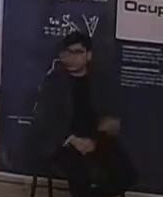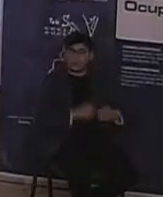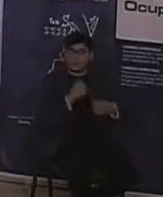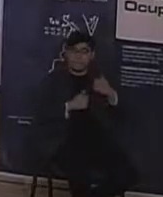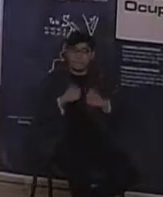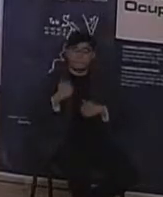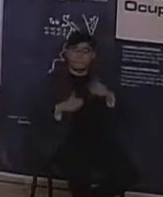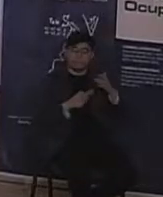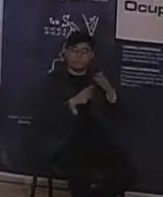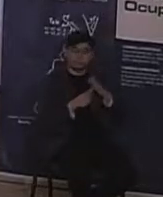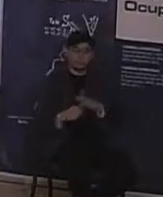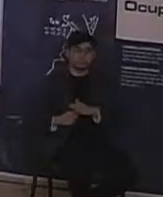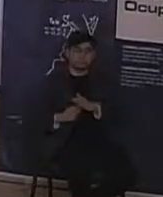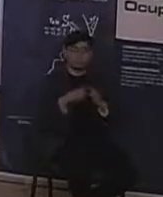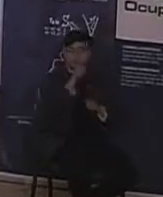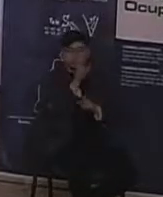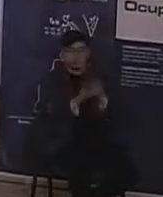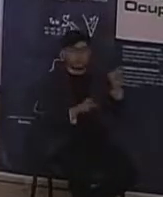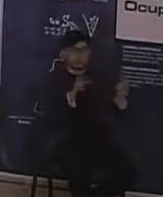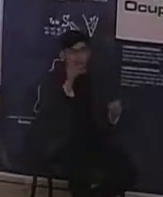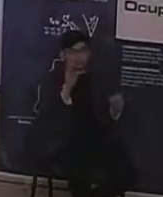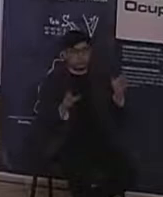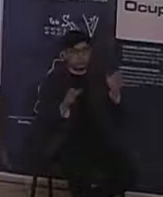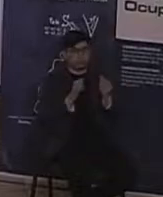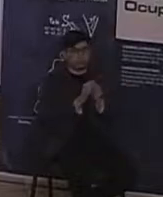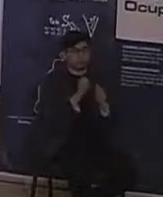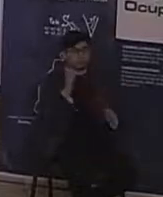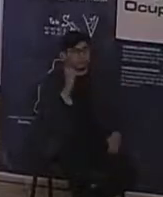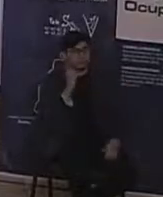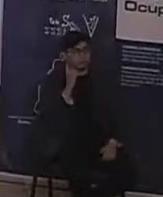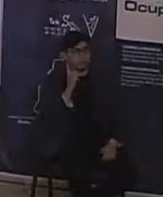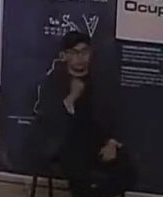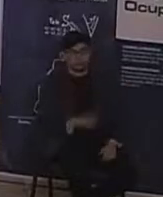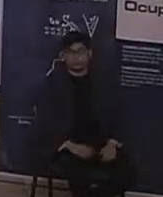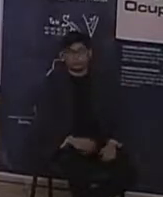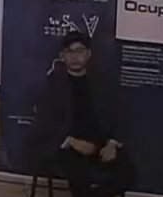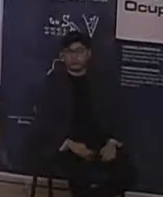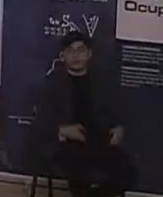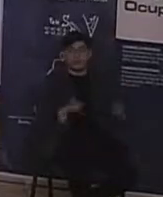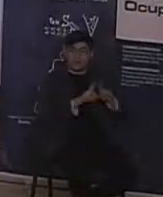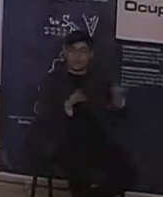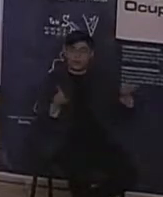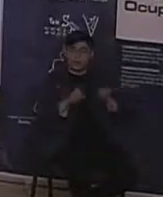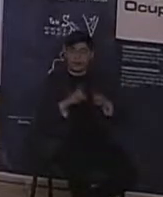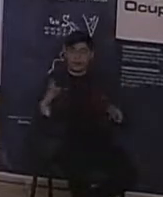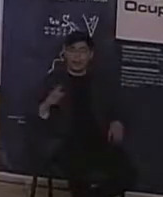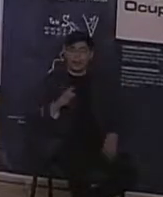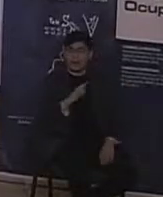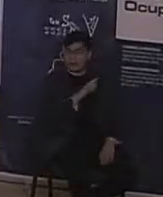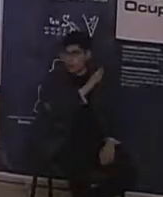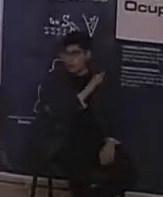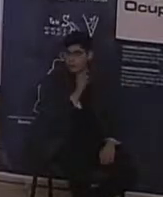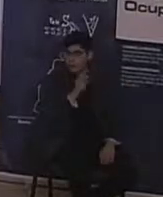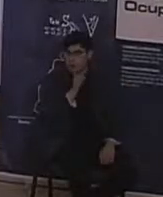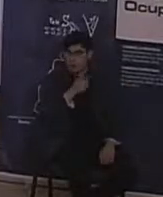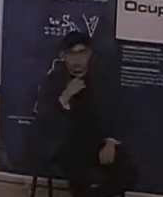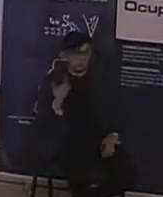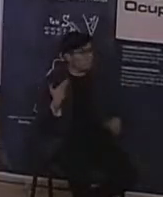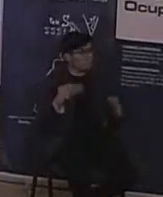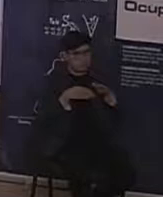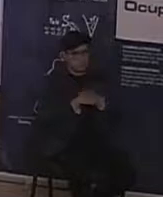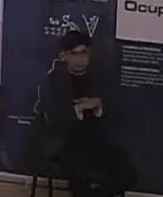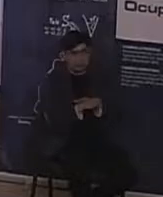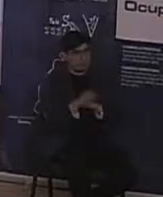a personas con discapacidad y estando de ella en el aeropuerto en la línea y the sky no la dejan subir al avión ella venía